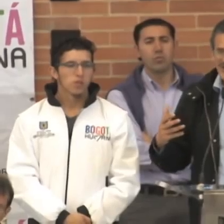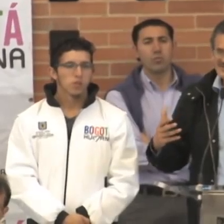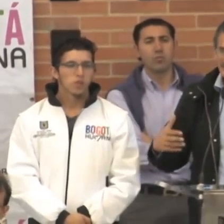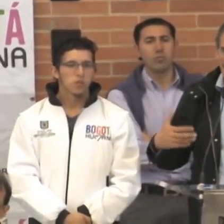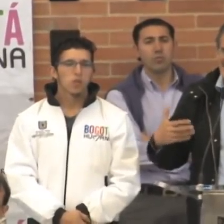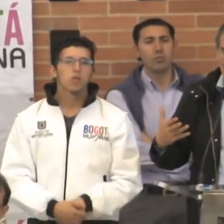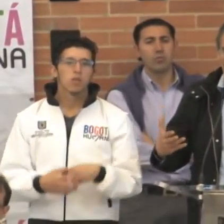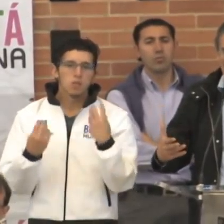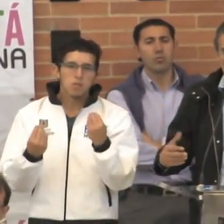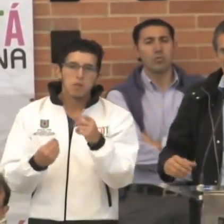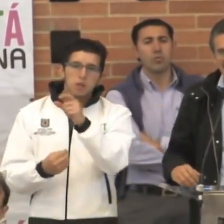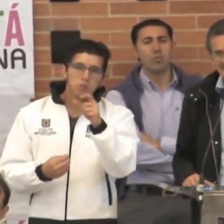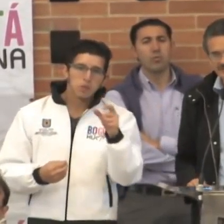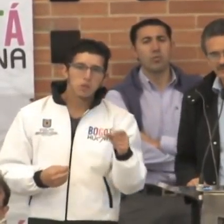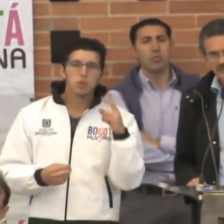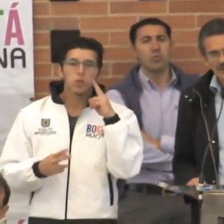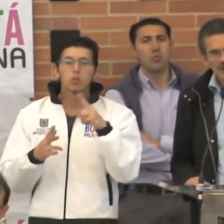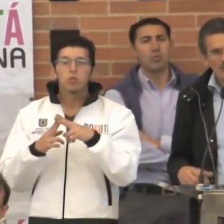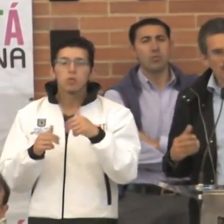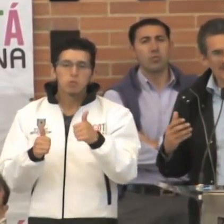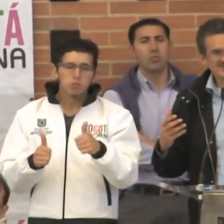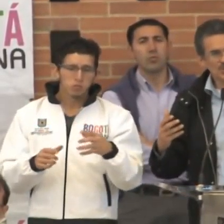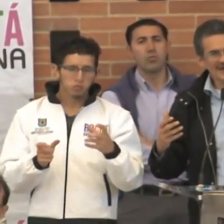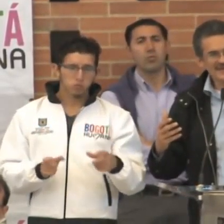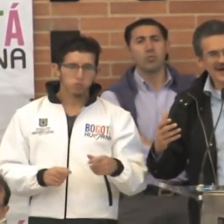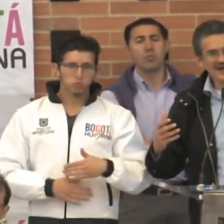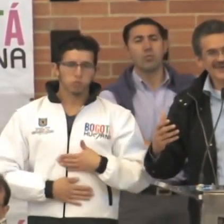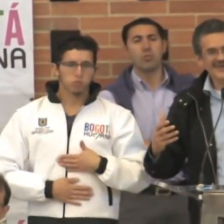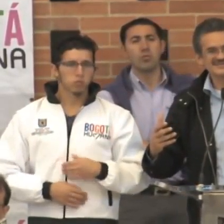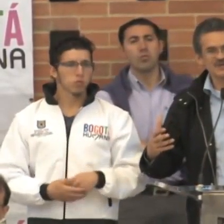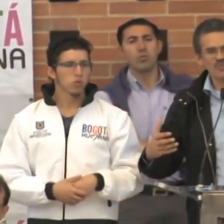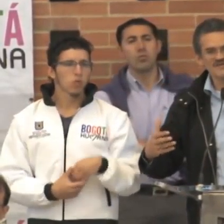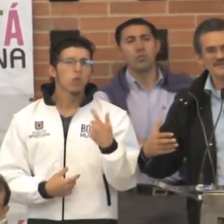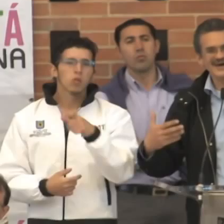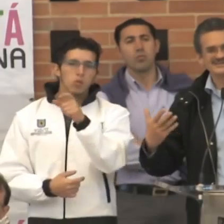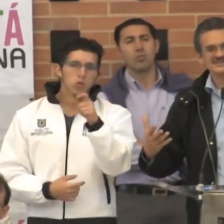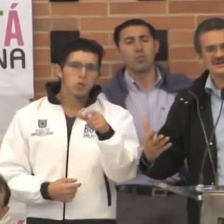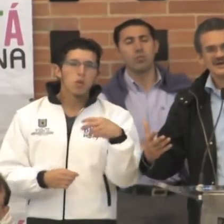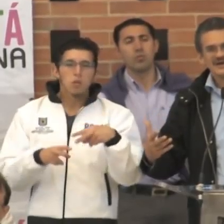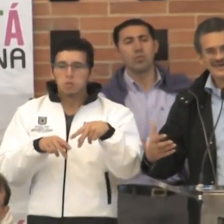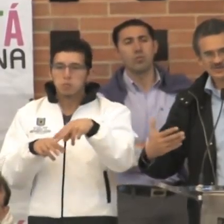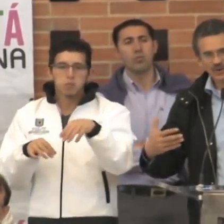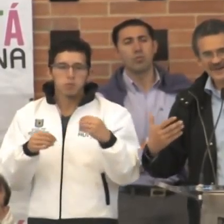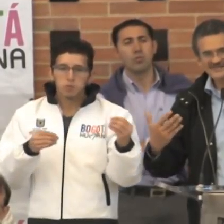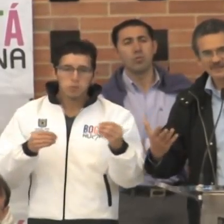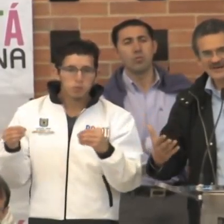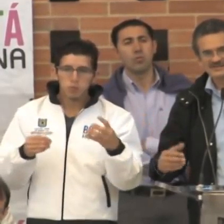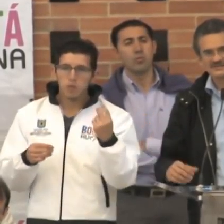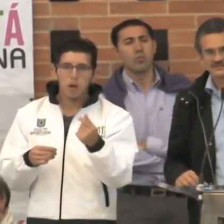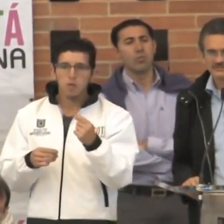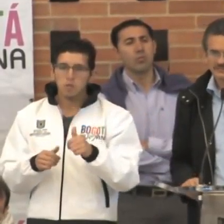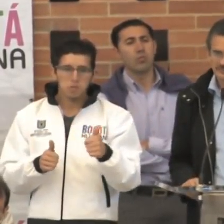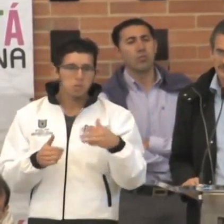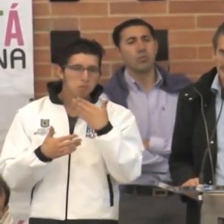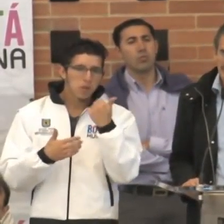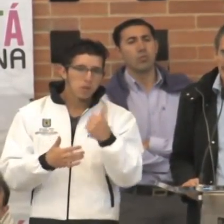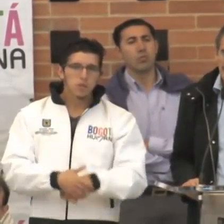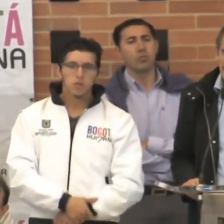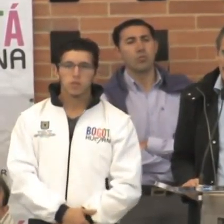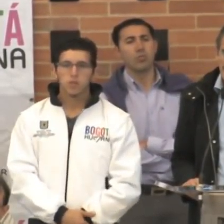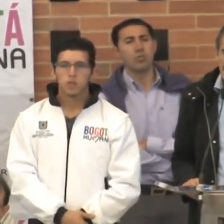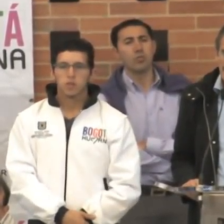con personas más organizadas, con una ciudadanía que se mueve más, que se organiza más.